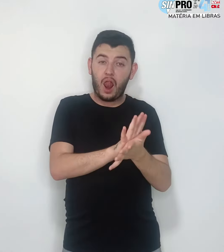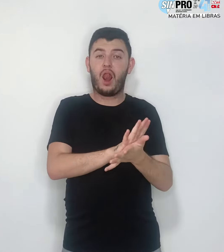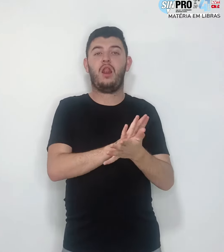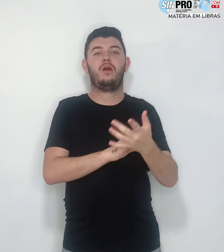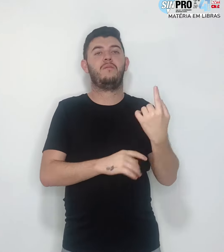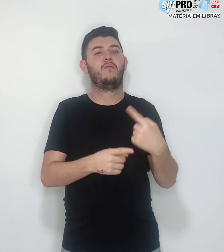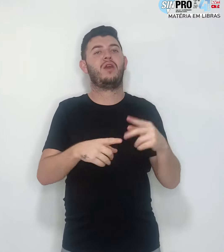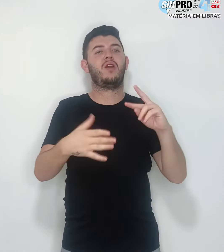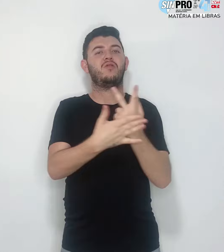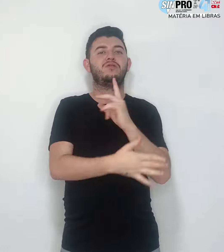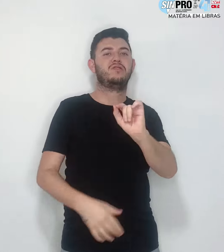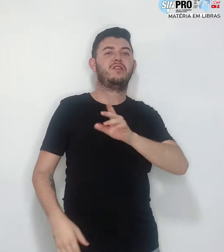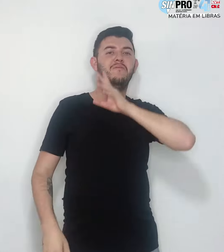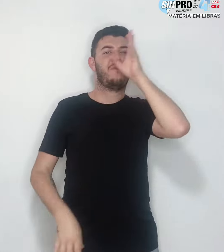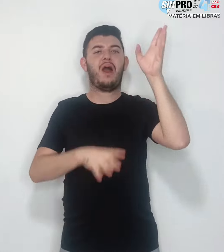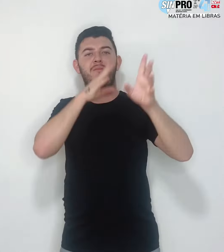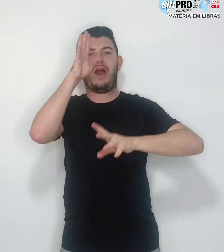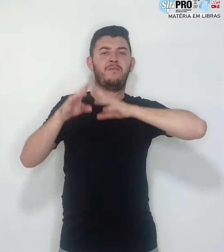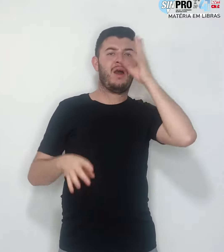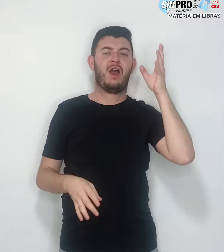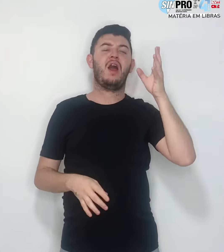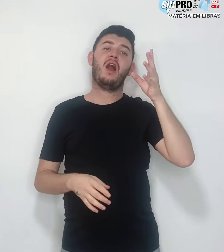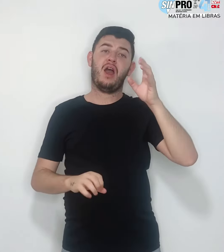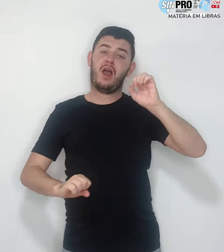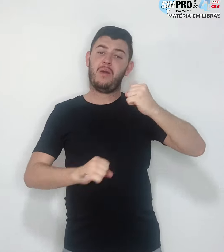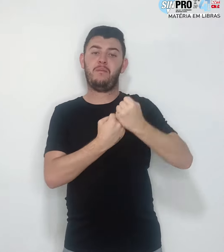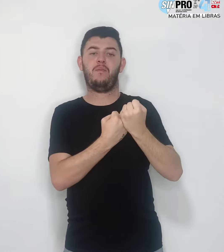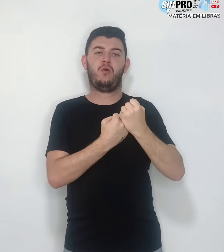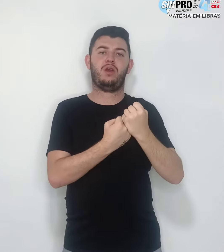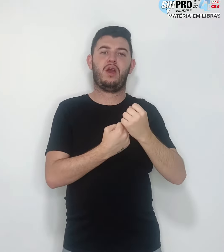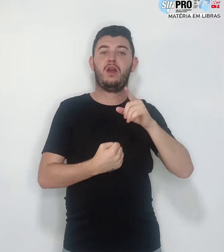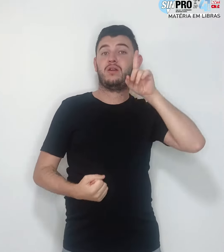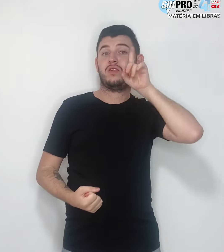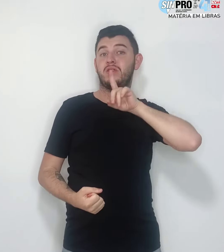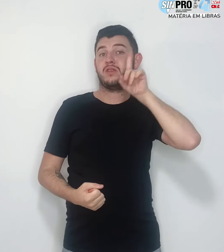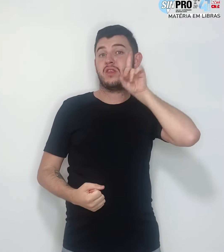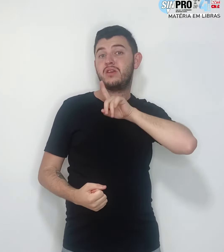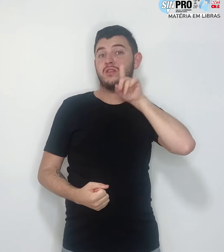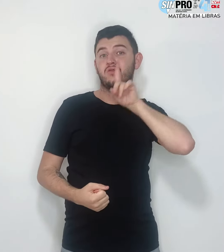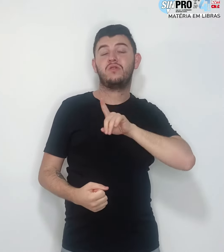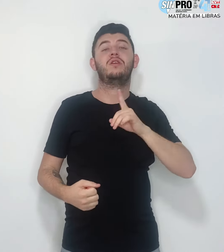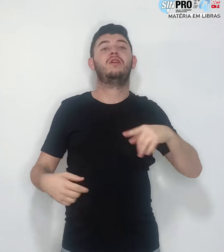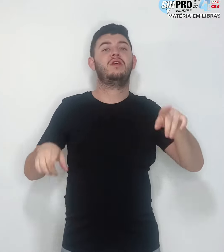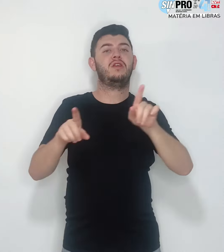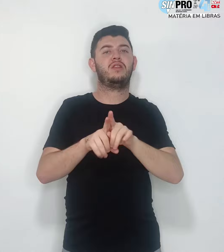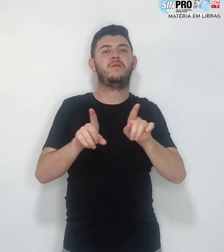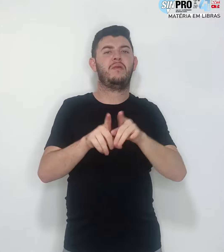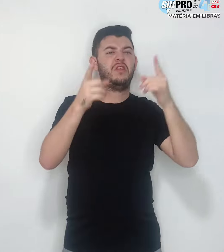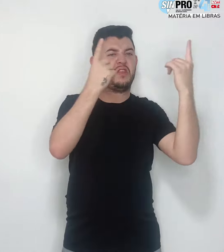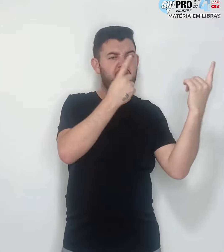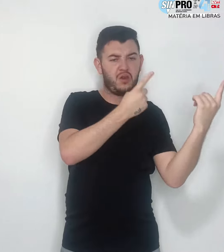se opor à Índia quanto à proposta de abolir as patentes, direito de